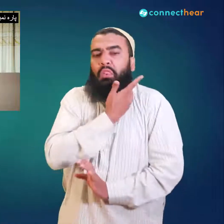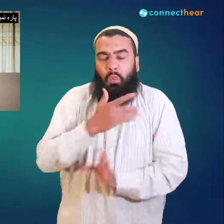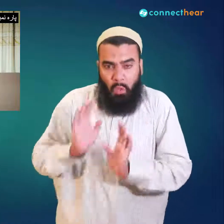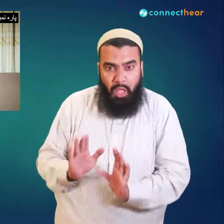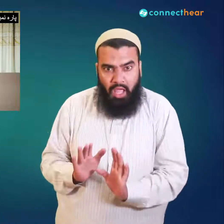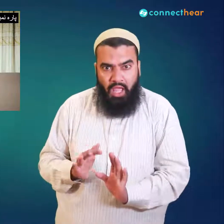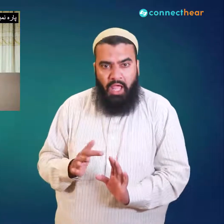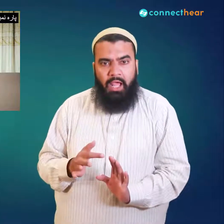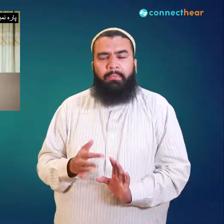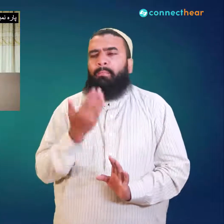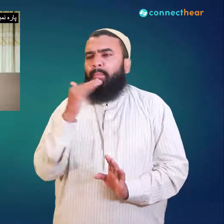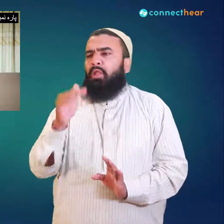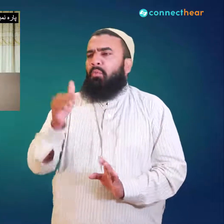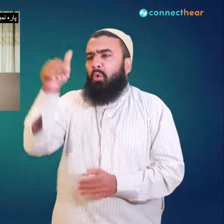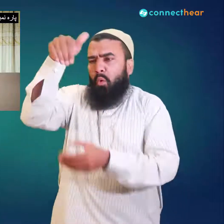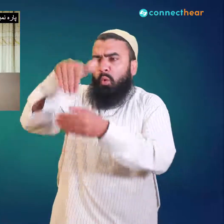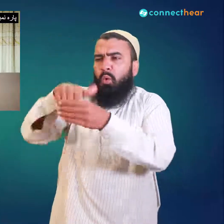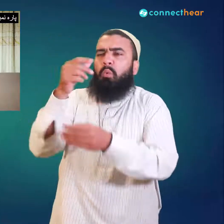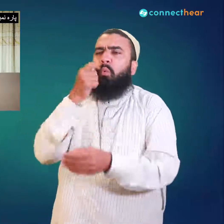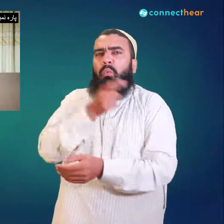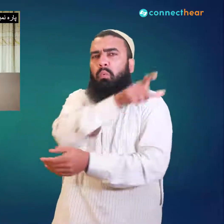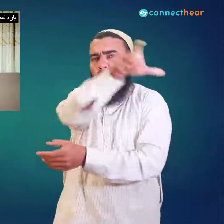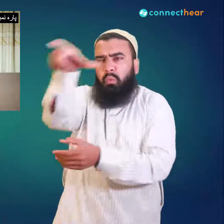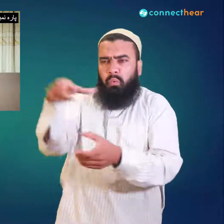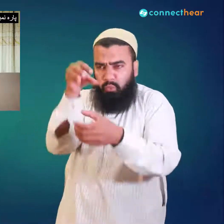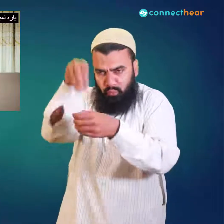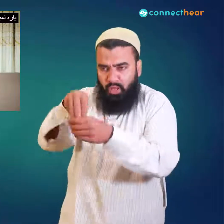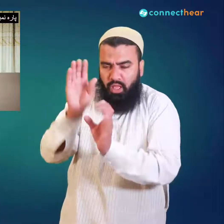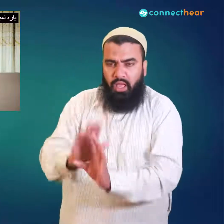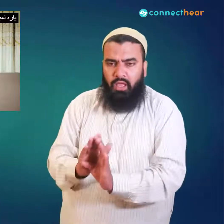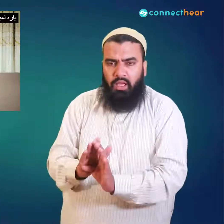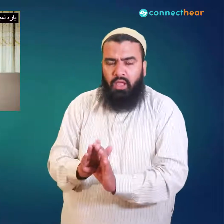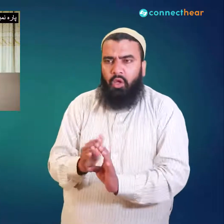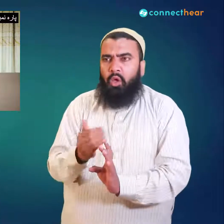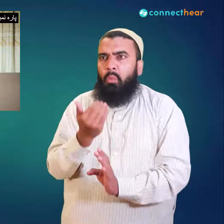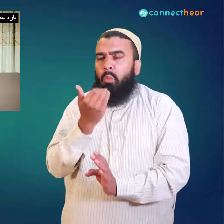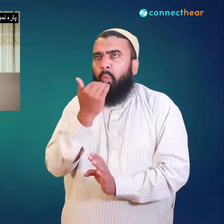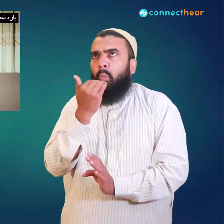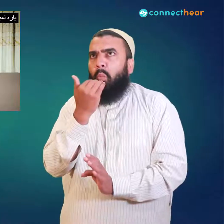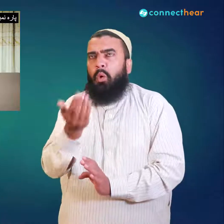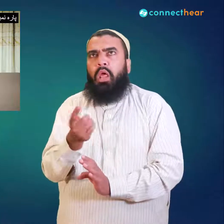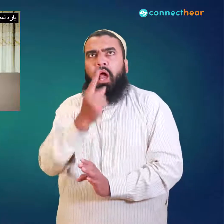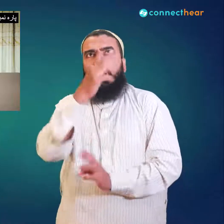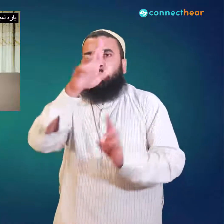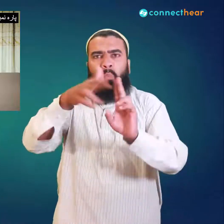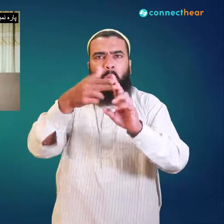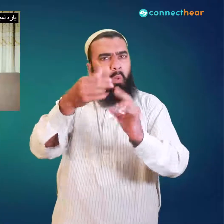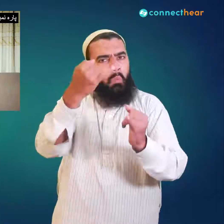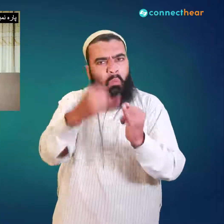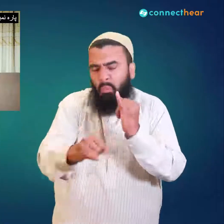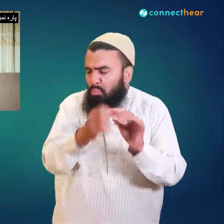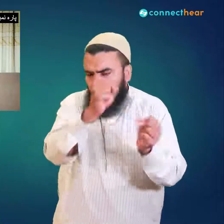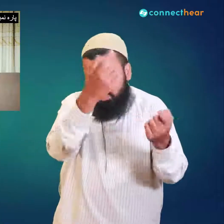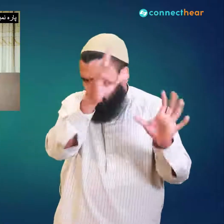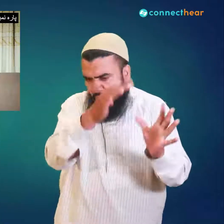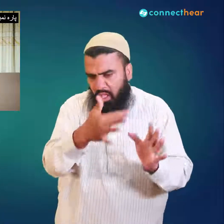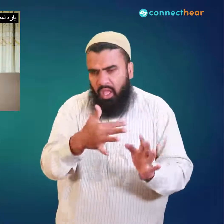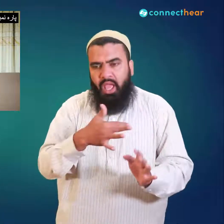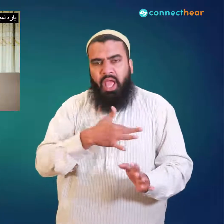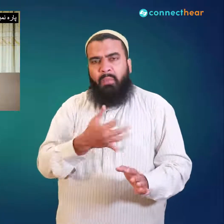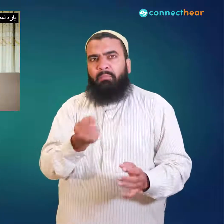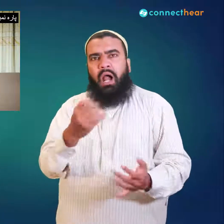ہیں، عقیدتاً انکار کیا تو دائرہ اسلام سے خارج، اور عملاً انکار کیا تو گناہ